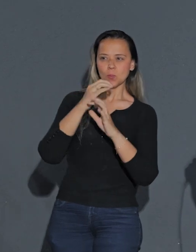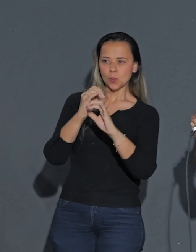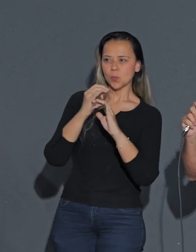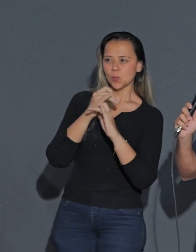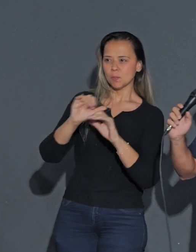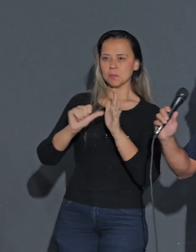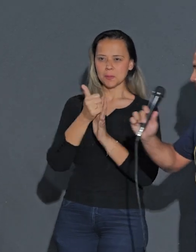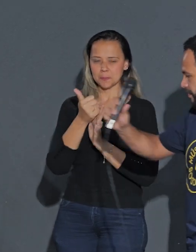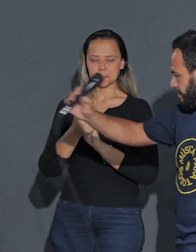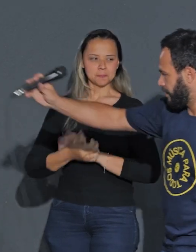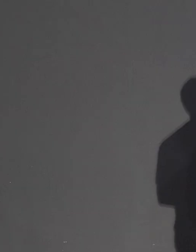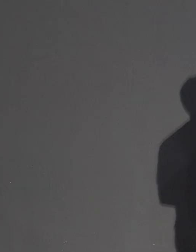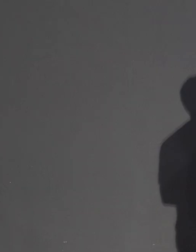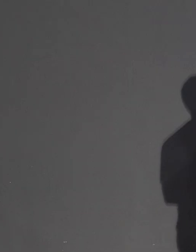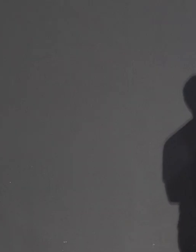primeiro movimento.